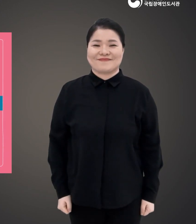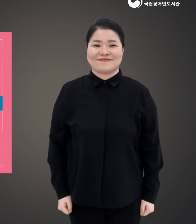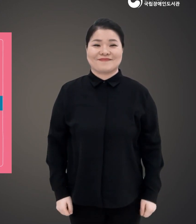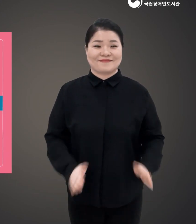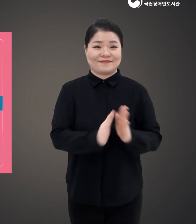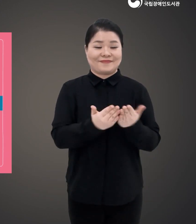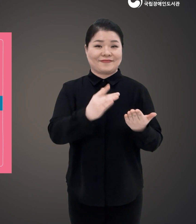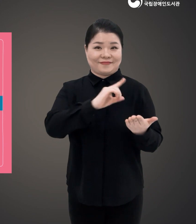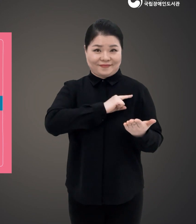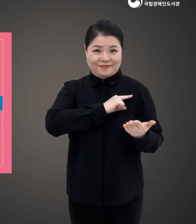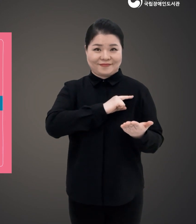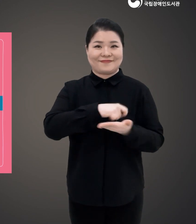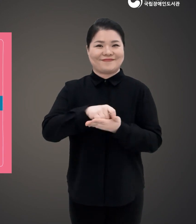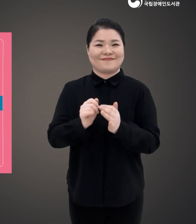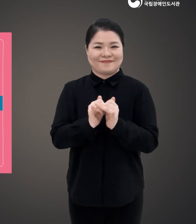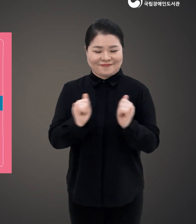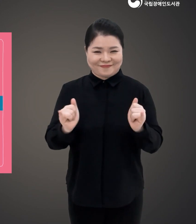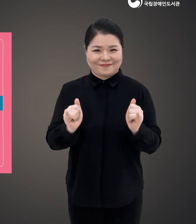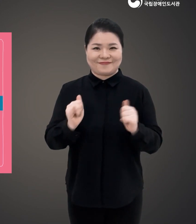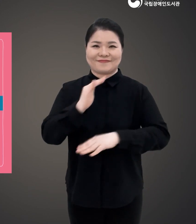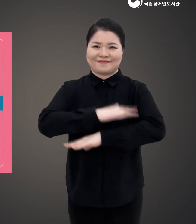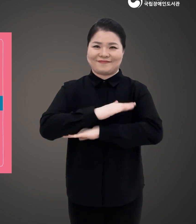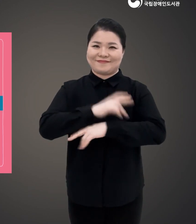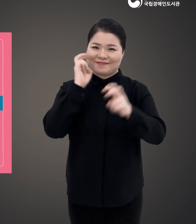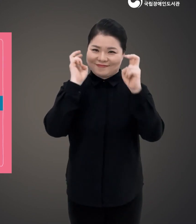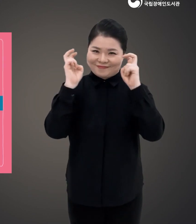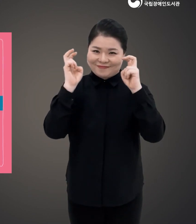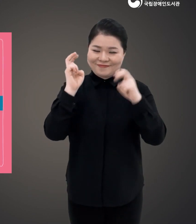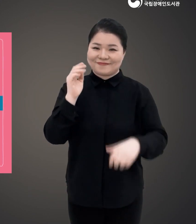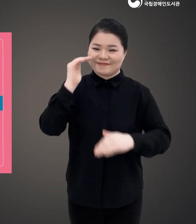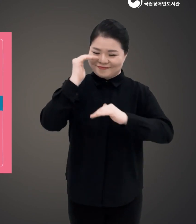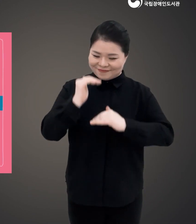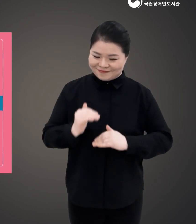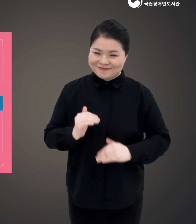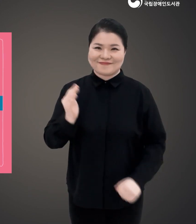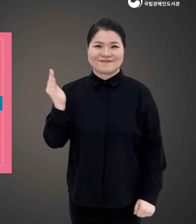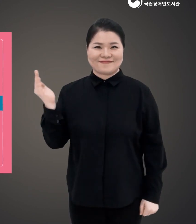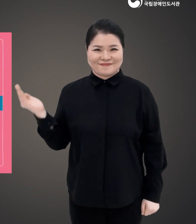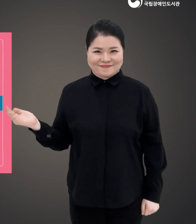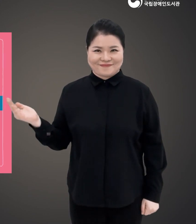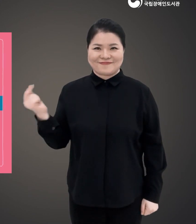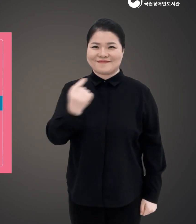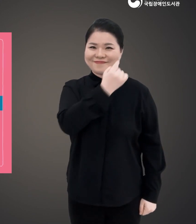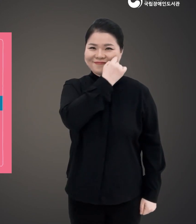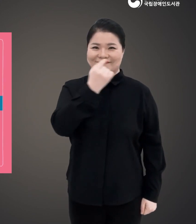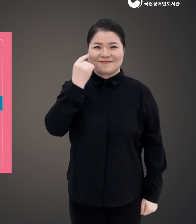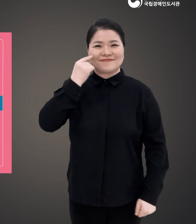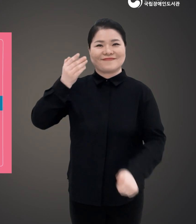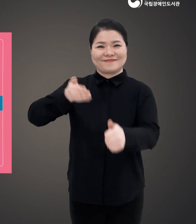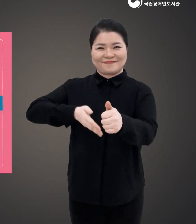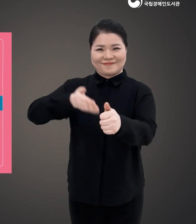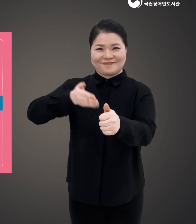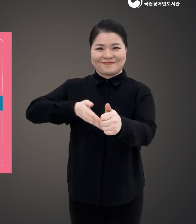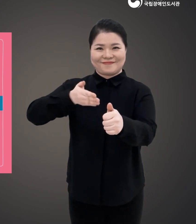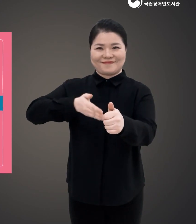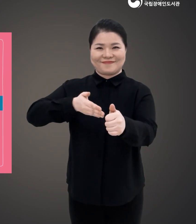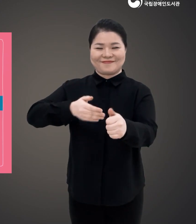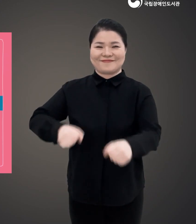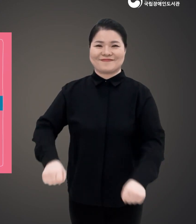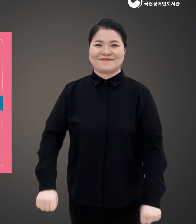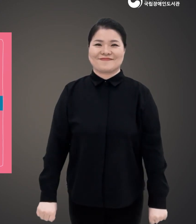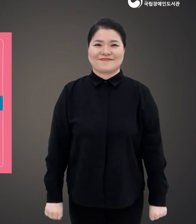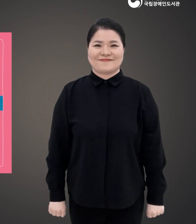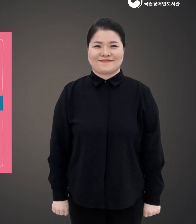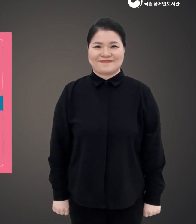도서명 상처받지 않는 관계의 비밀. 저자 최리나. 그림 연은미.